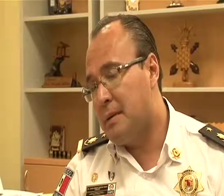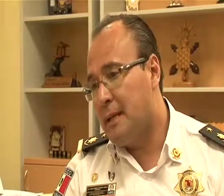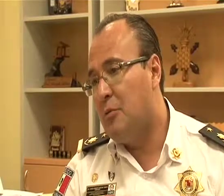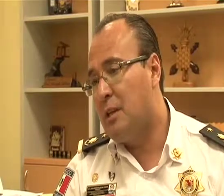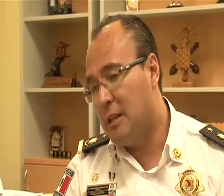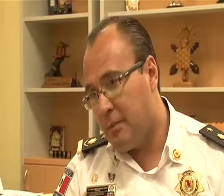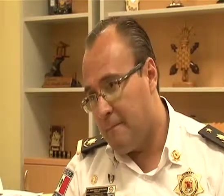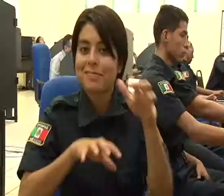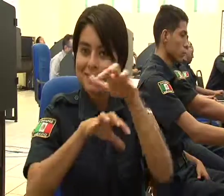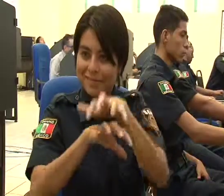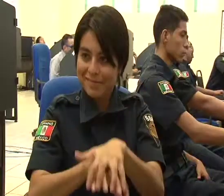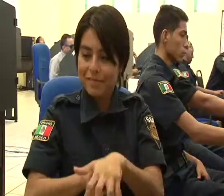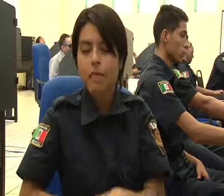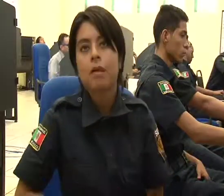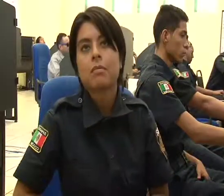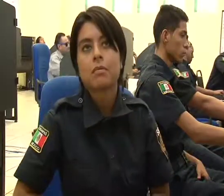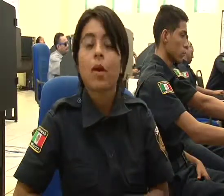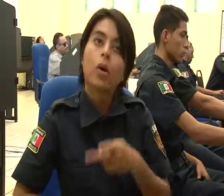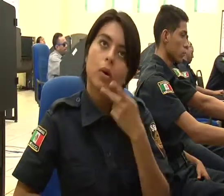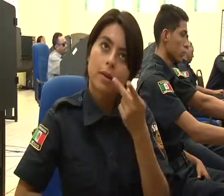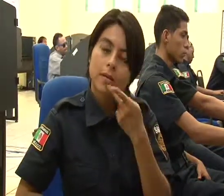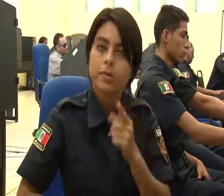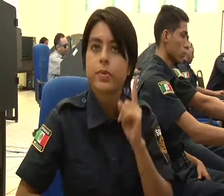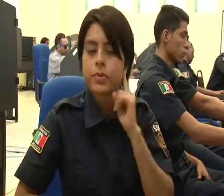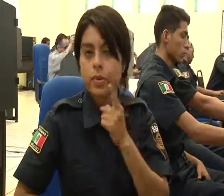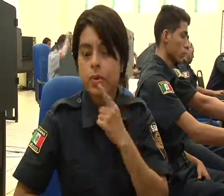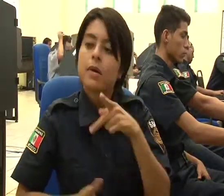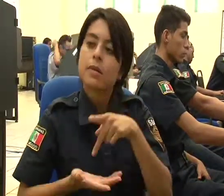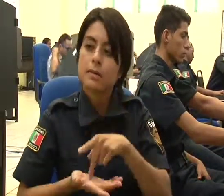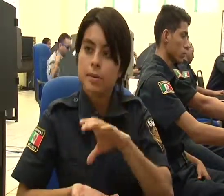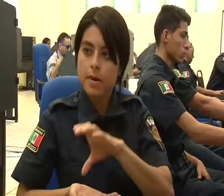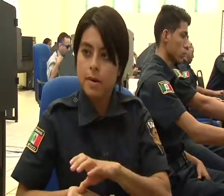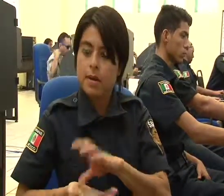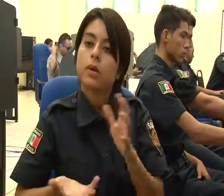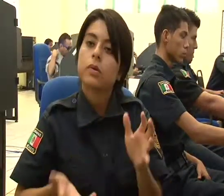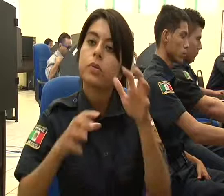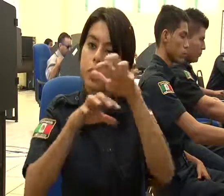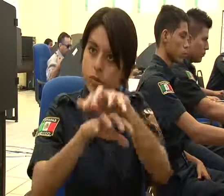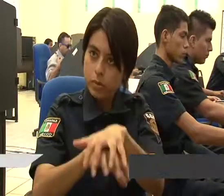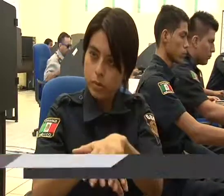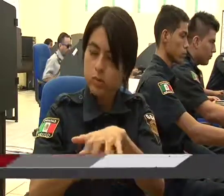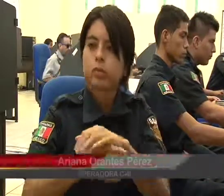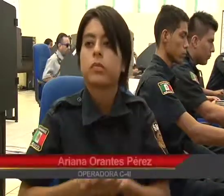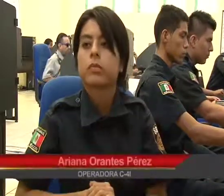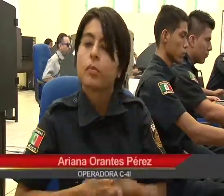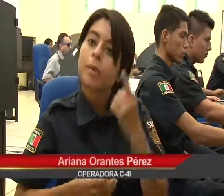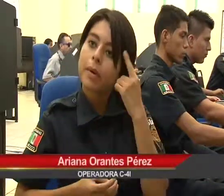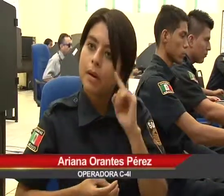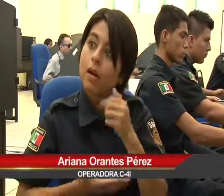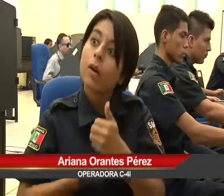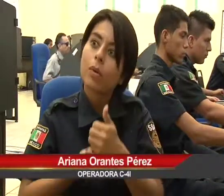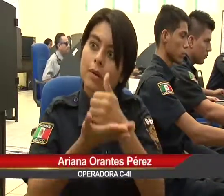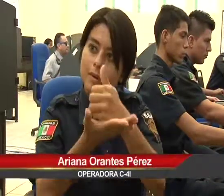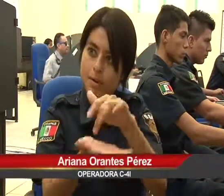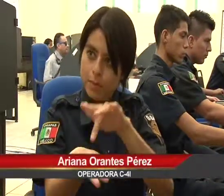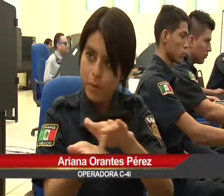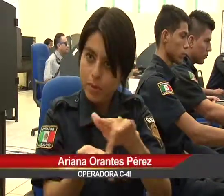discapacidad auditiva. En realidad me siento muy agradecida porque el proyecto de inclusión con las personas con discapacidad, también personas